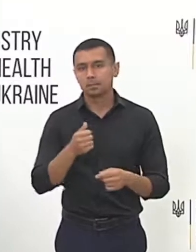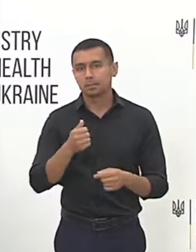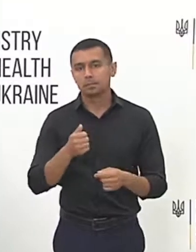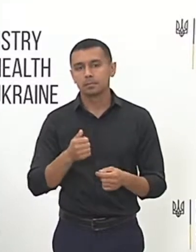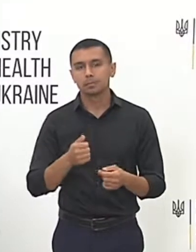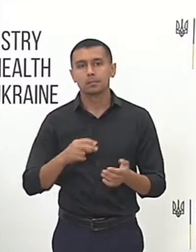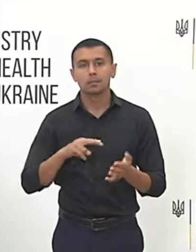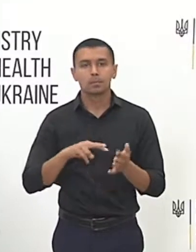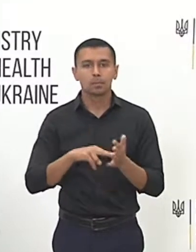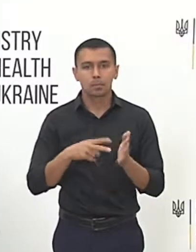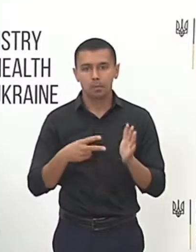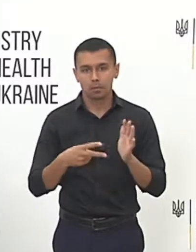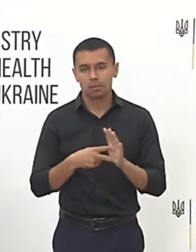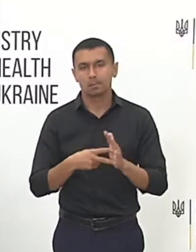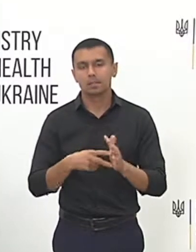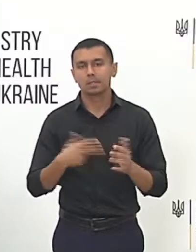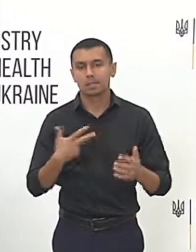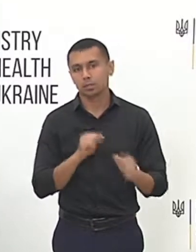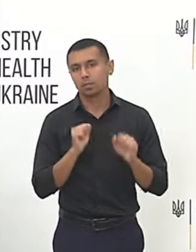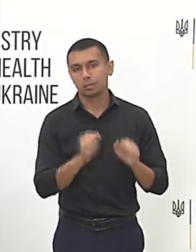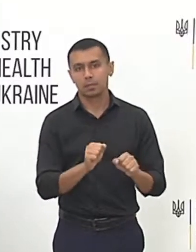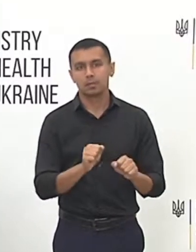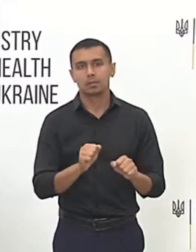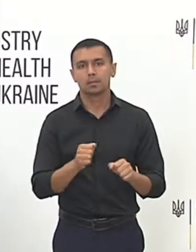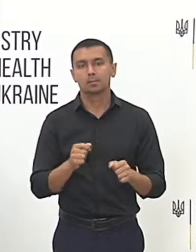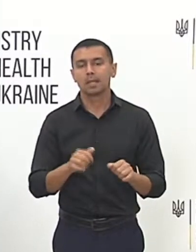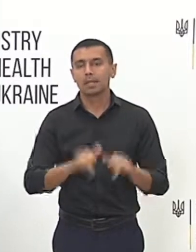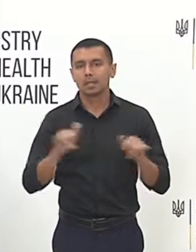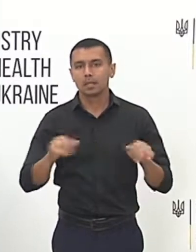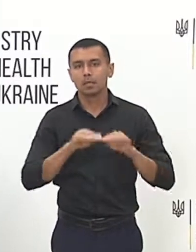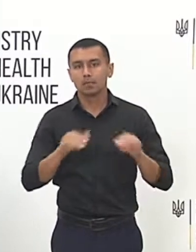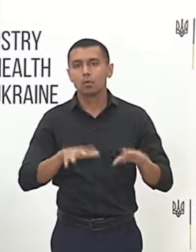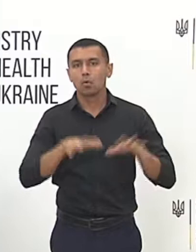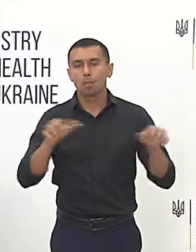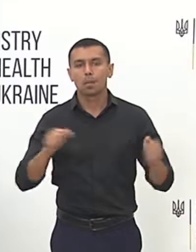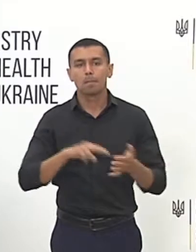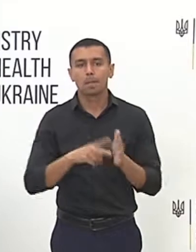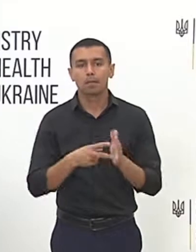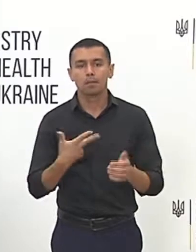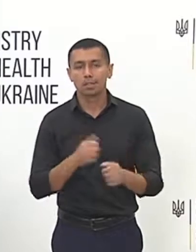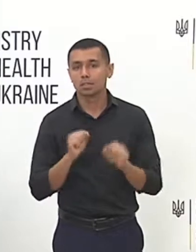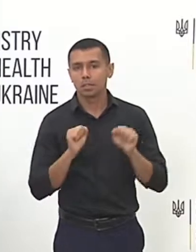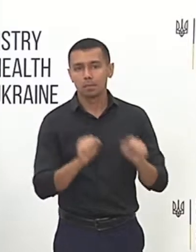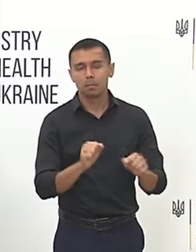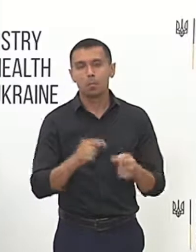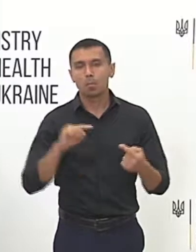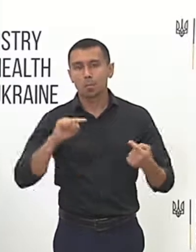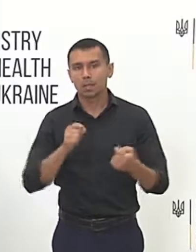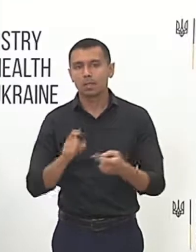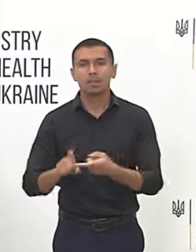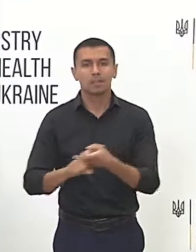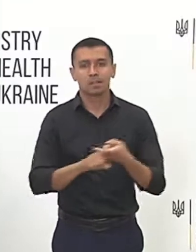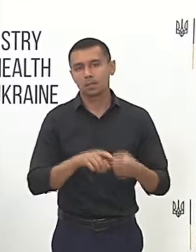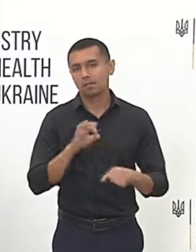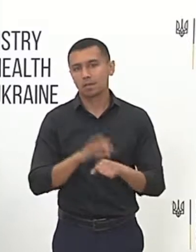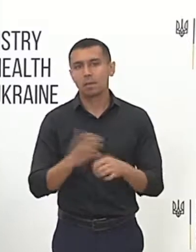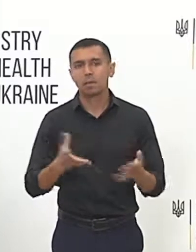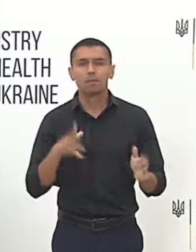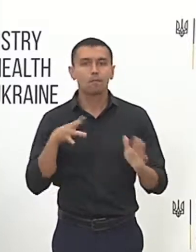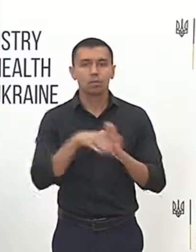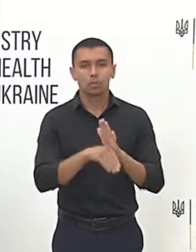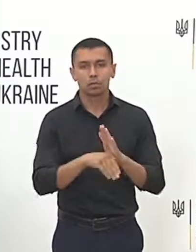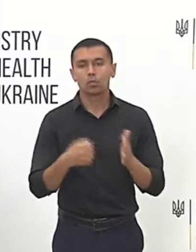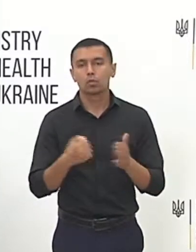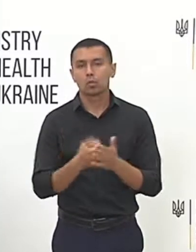проведення планових щеплень. На жаль, тенденції рівня охоплення плановими щепленнями проти інфекційних хвороб, які